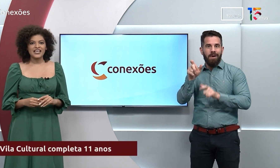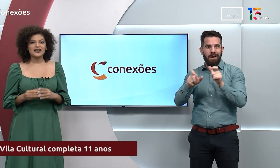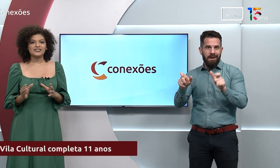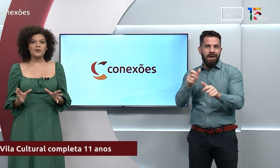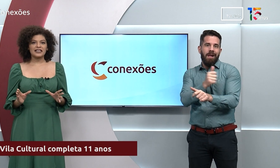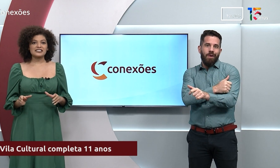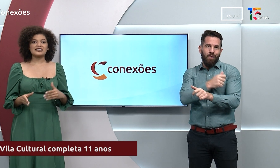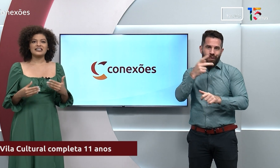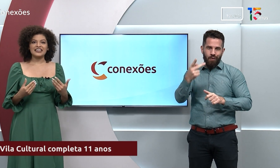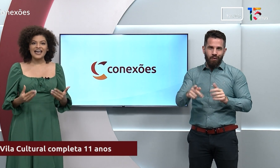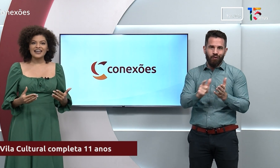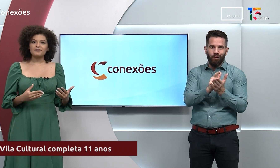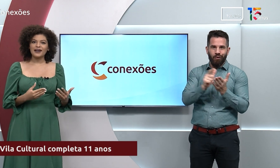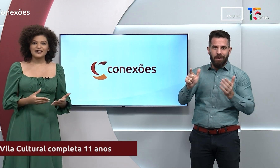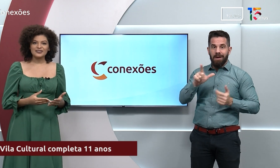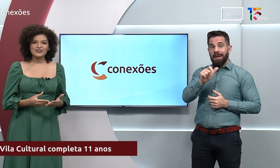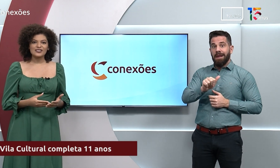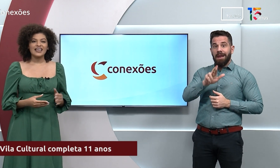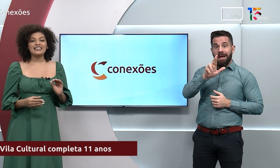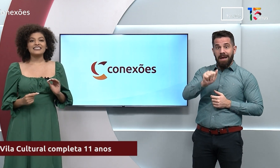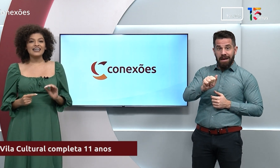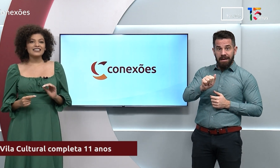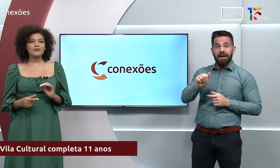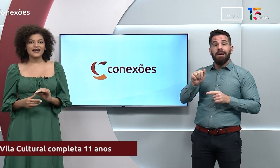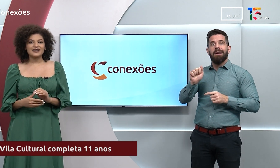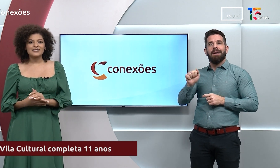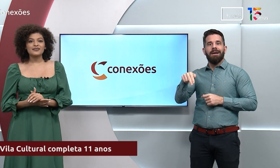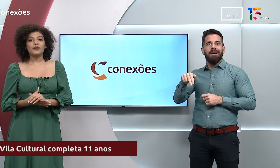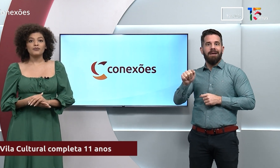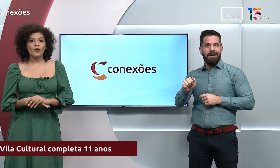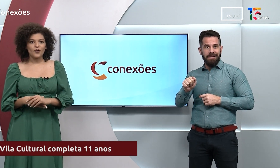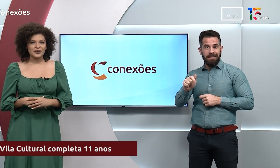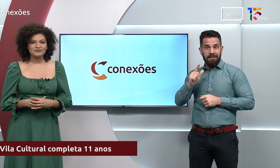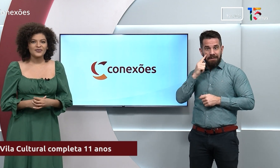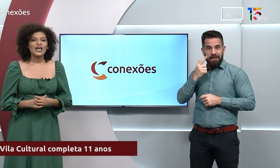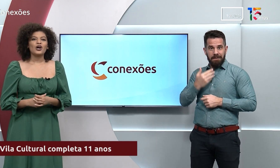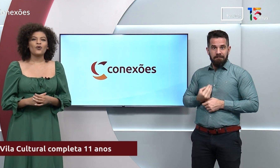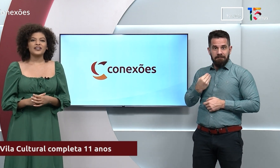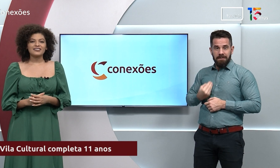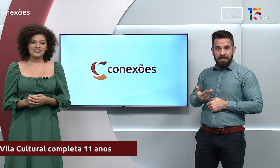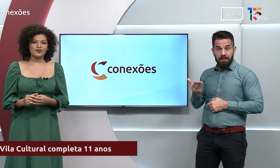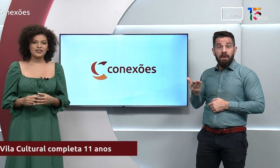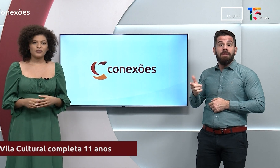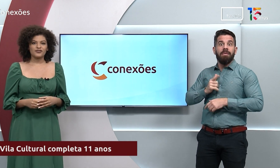regulação ainda são vistas como polêmicas. Mas a gente segue acompanhando esse assunto.